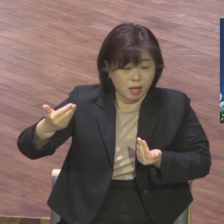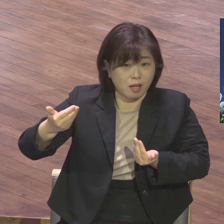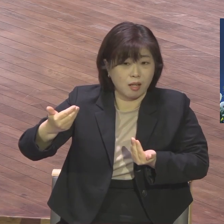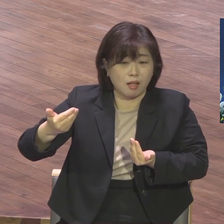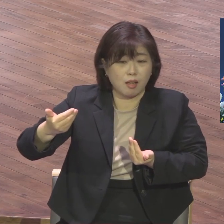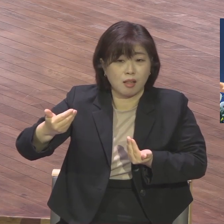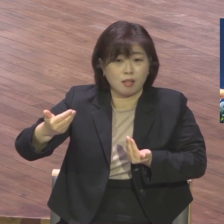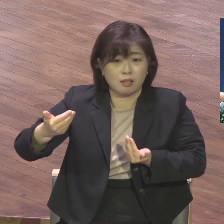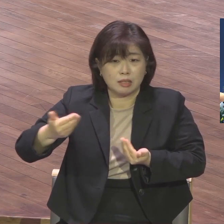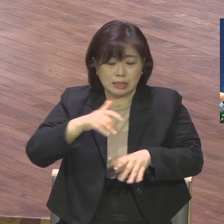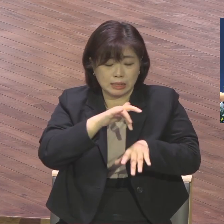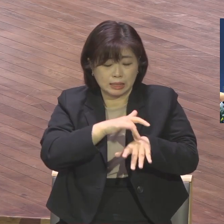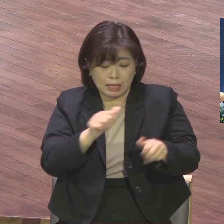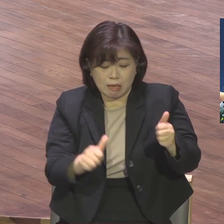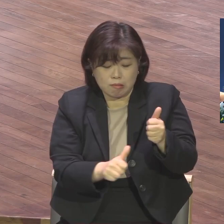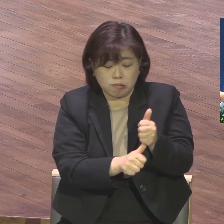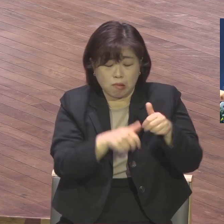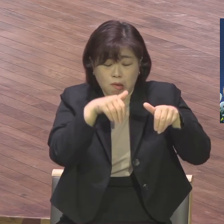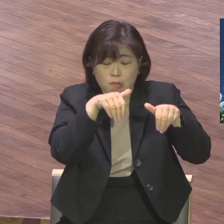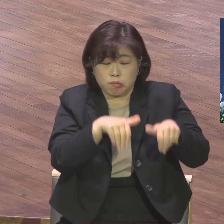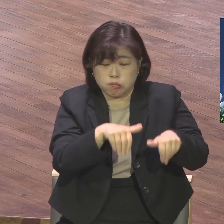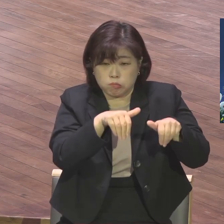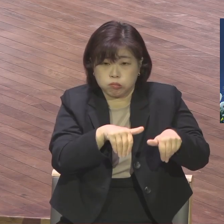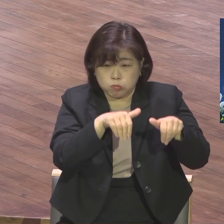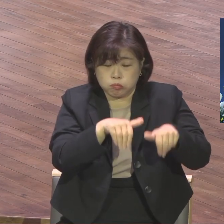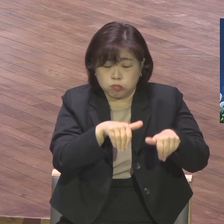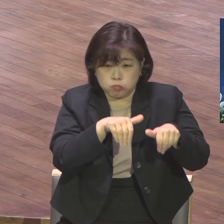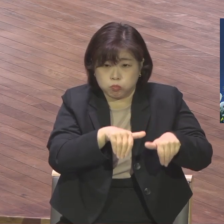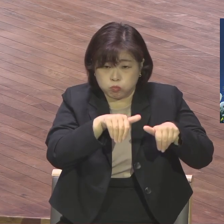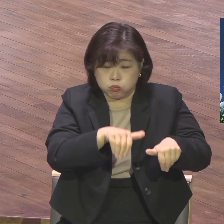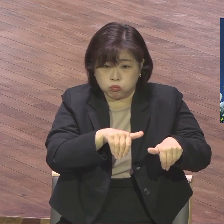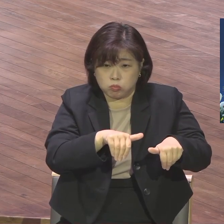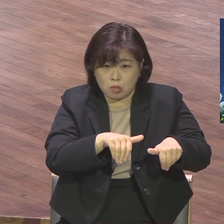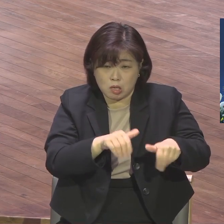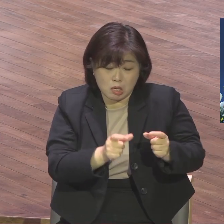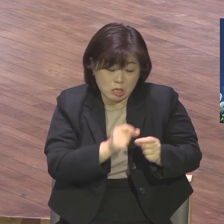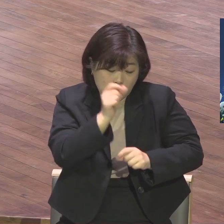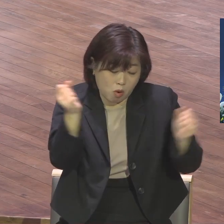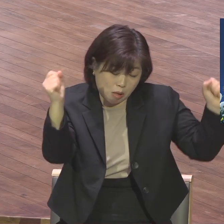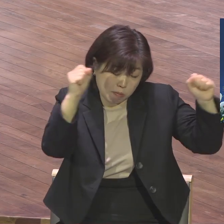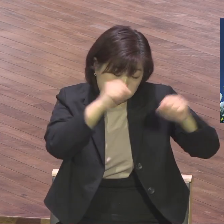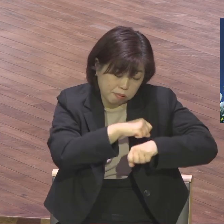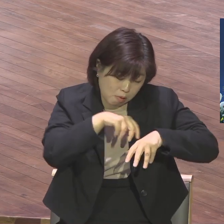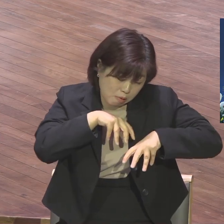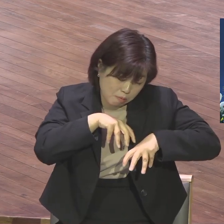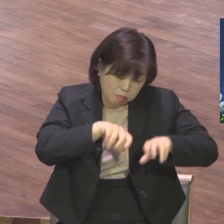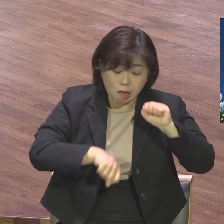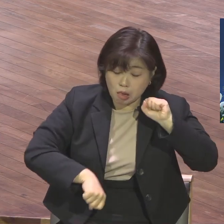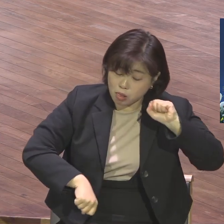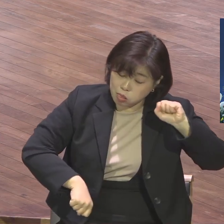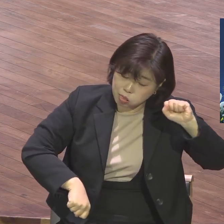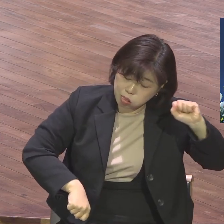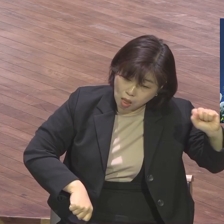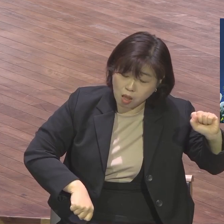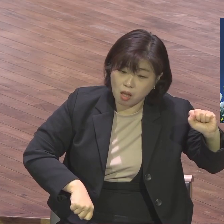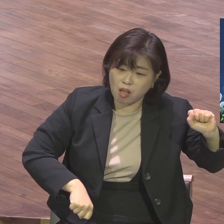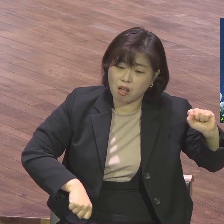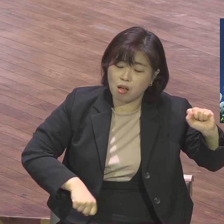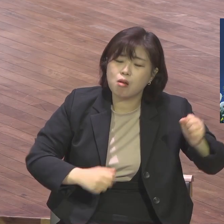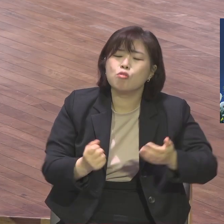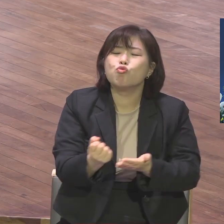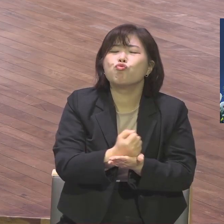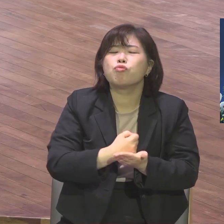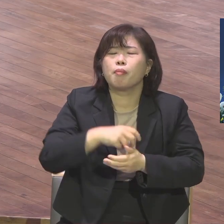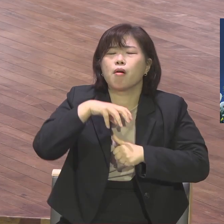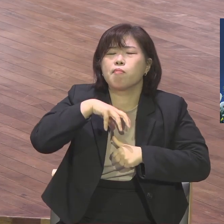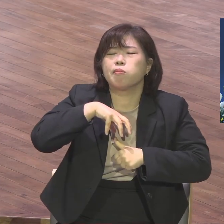끊어져 사단은 소속이 되어서 사단은 심부름 하다가 영원한 멸망길을 갈 수밖에 없는 운명에 처해 있는